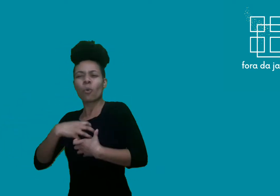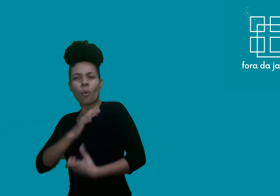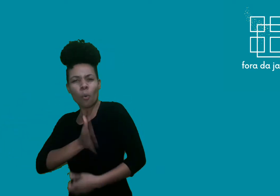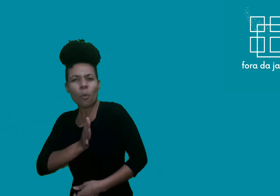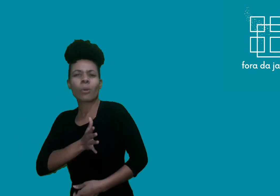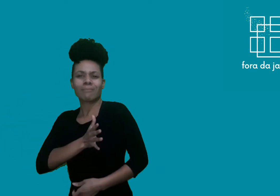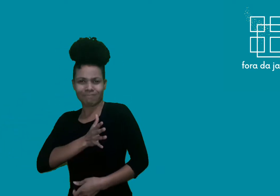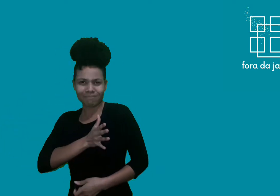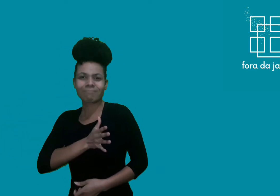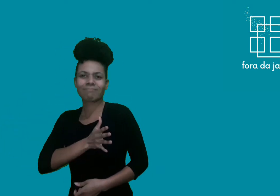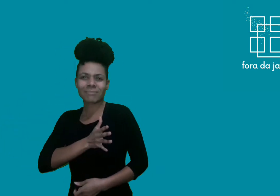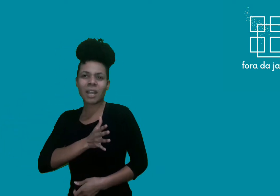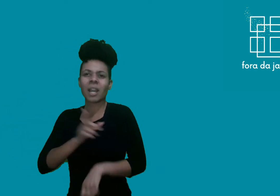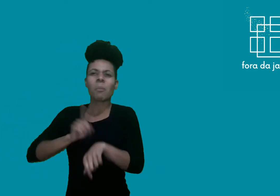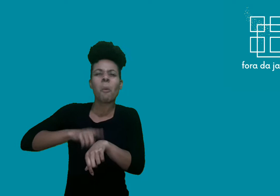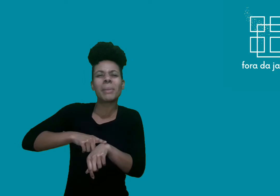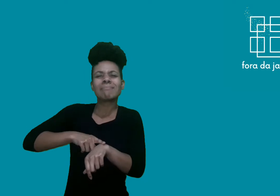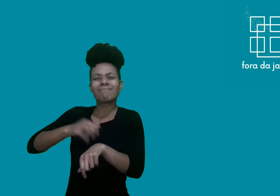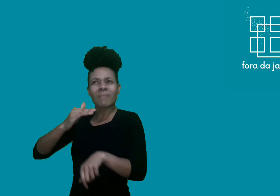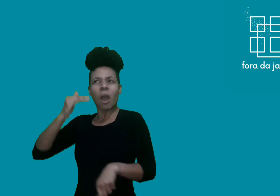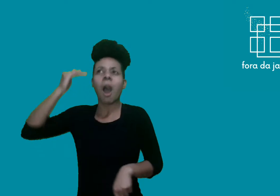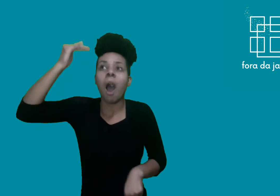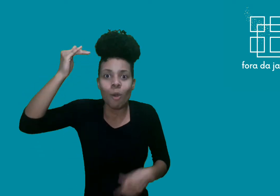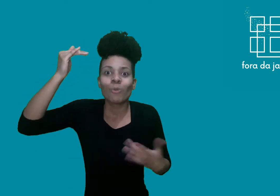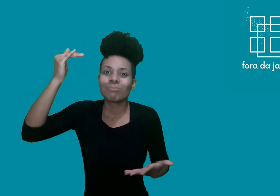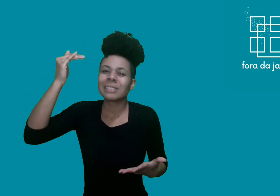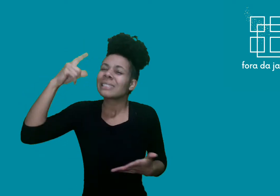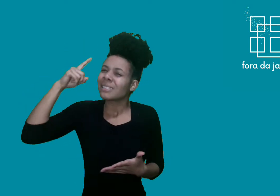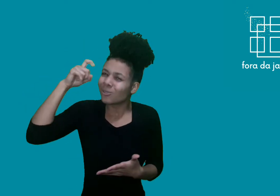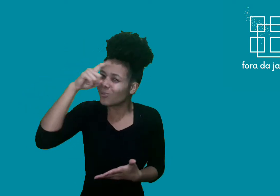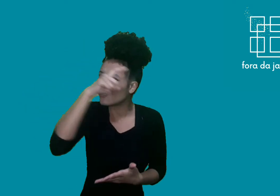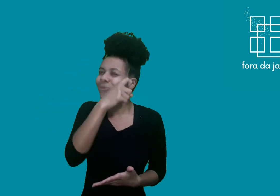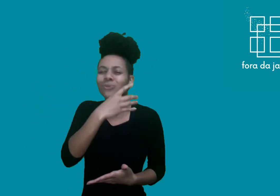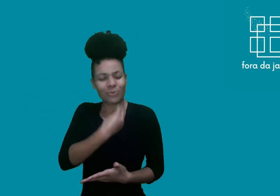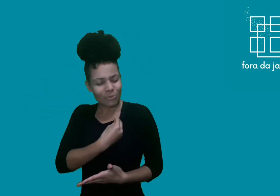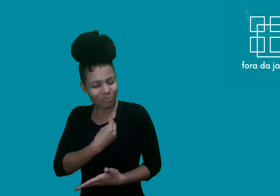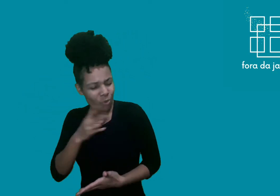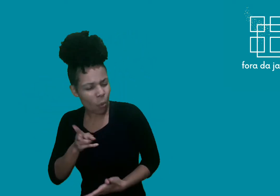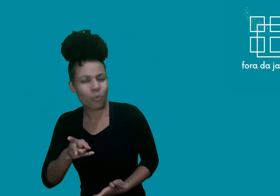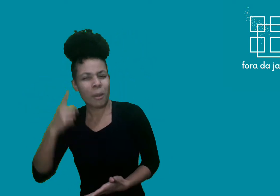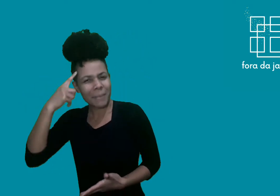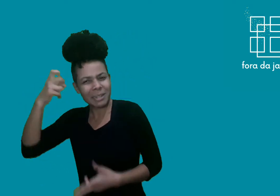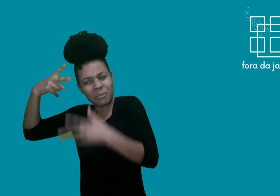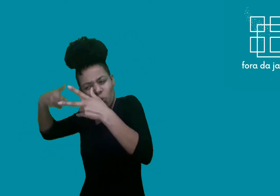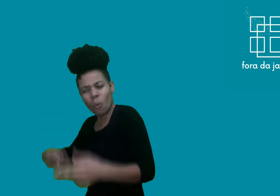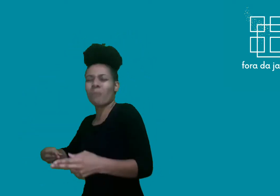cuidar, temos problemas para resolver o tempo todo, temos alguém para cuidar, e assim surge o desleixo com a